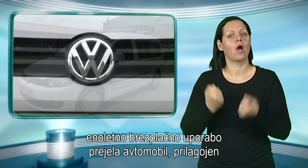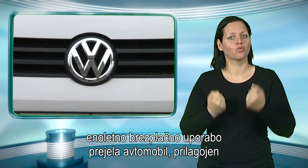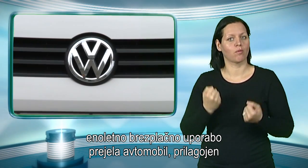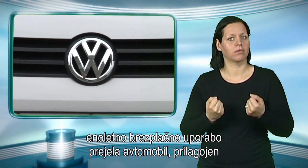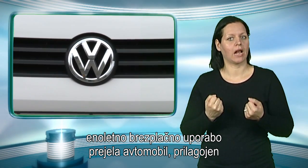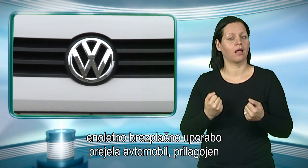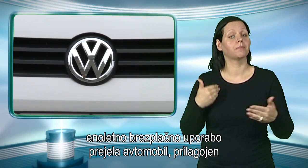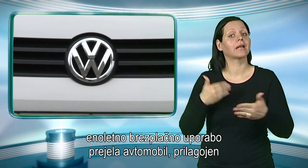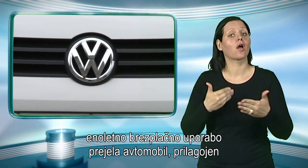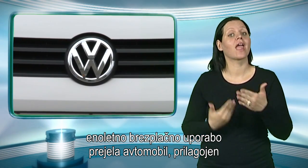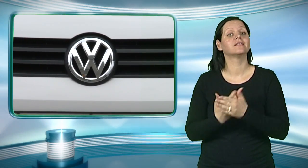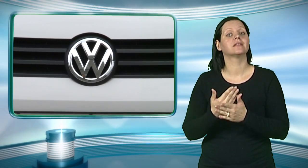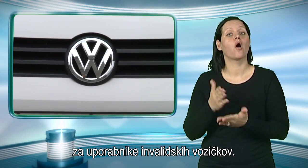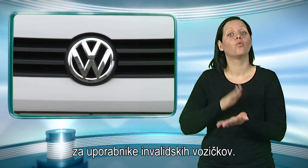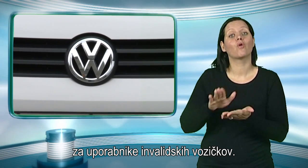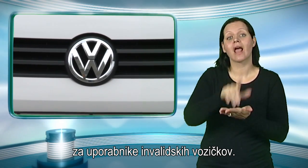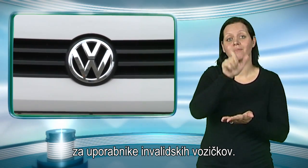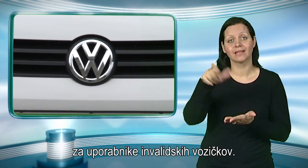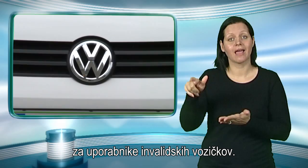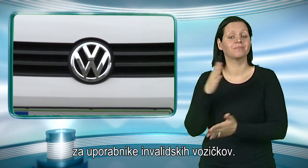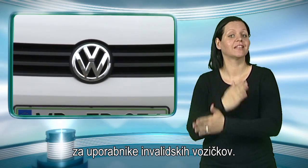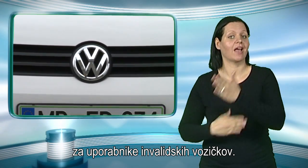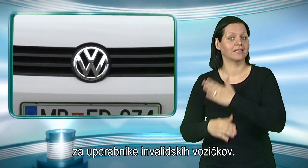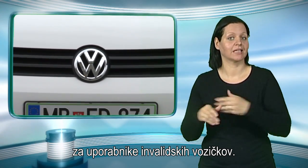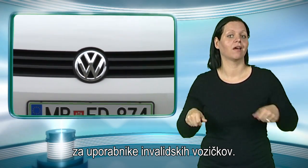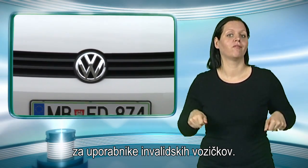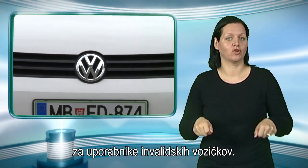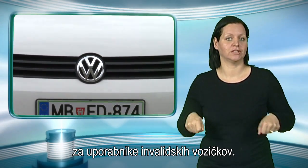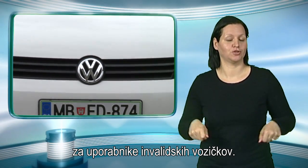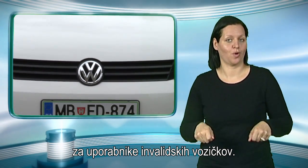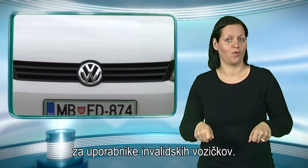prilagojen za uporabnike invalidskih vozičkov.